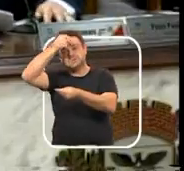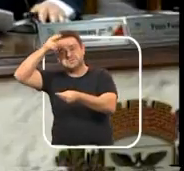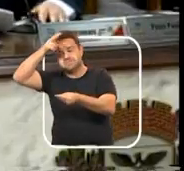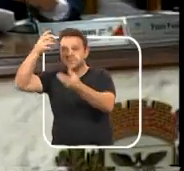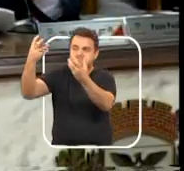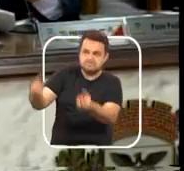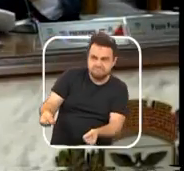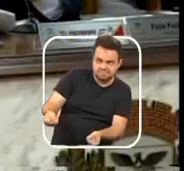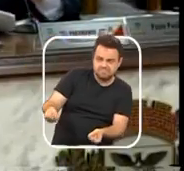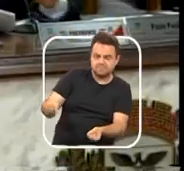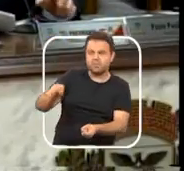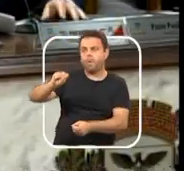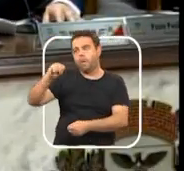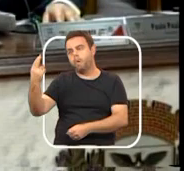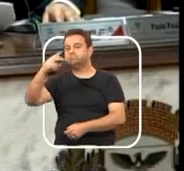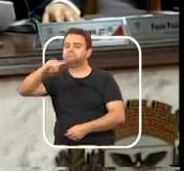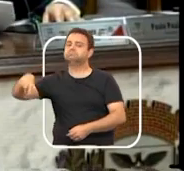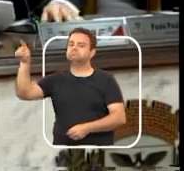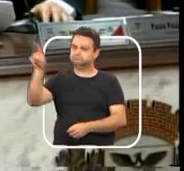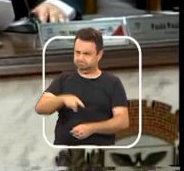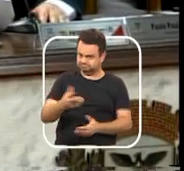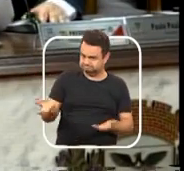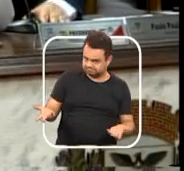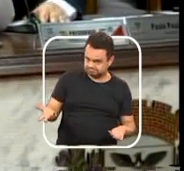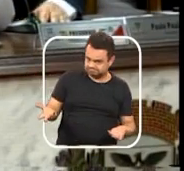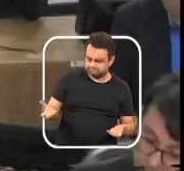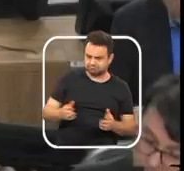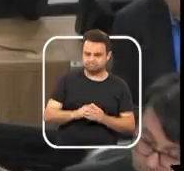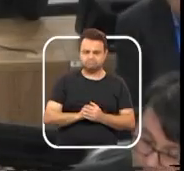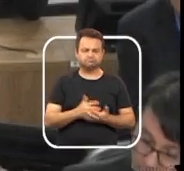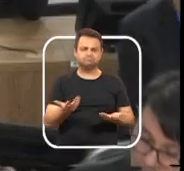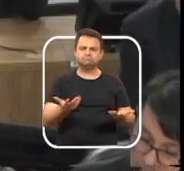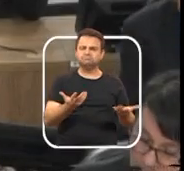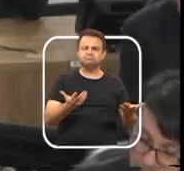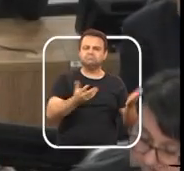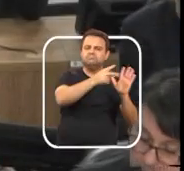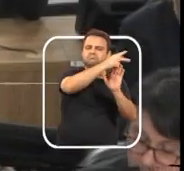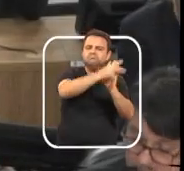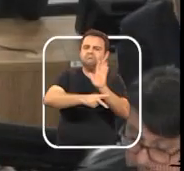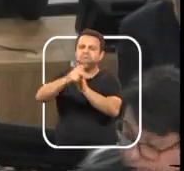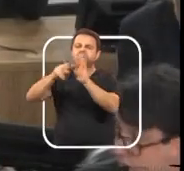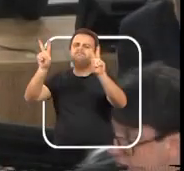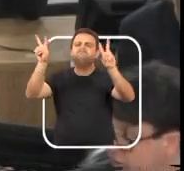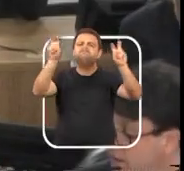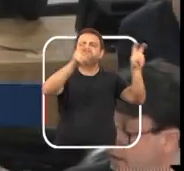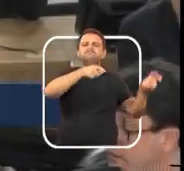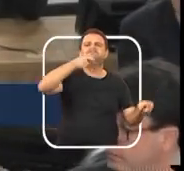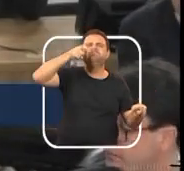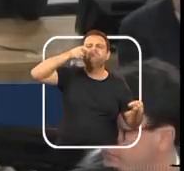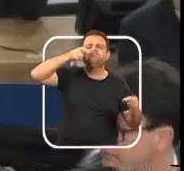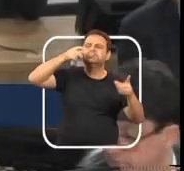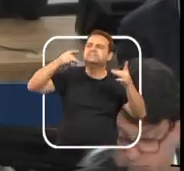Executivo. Para conferir a íntegra de todos os projetos em tramitação na Câmara,